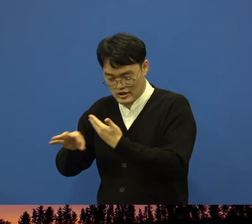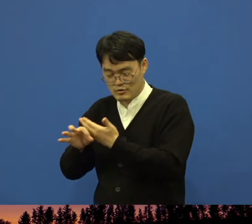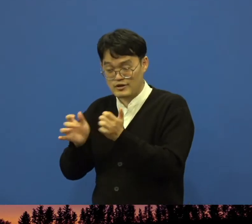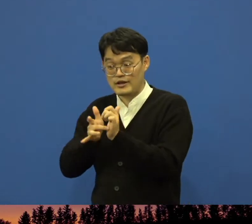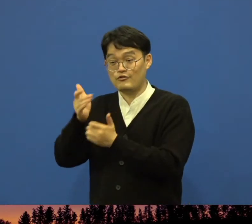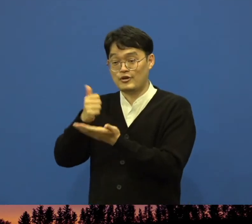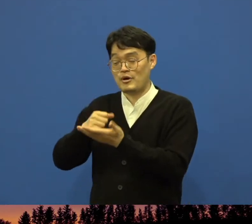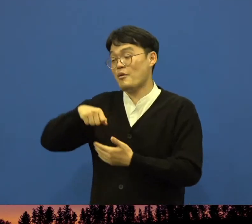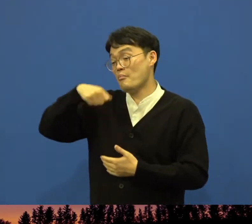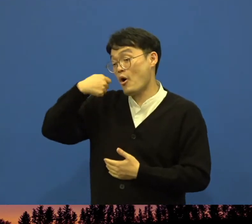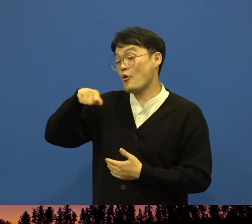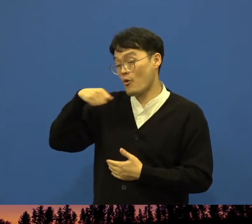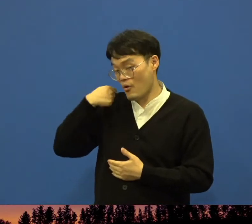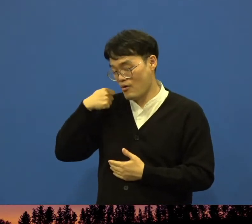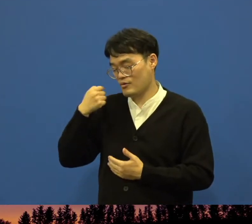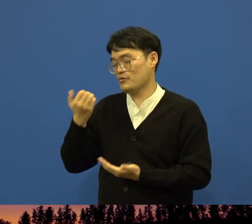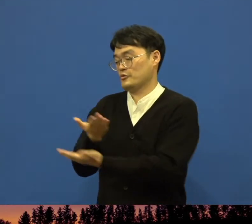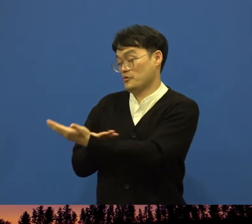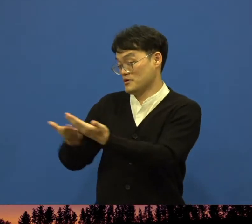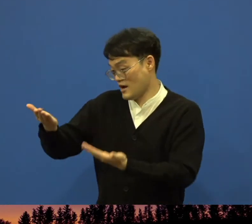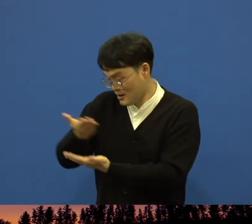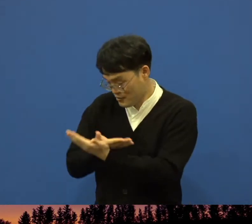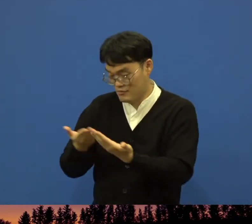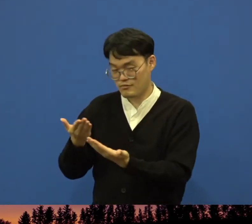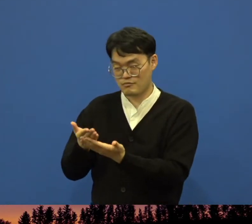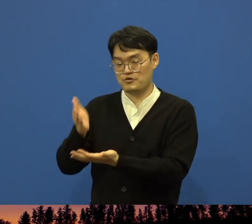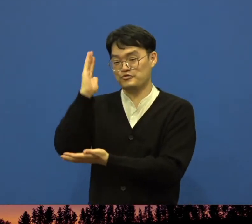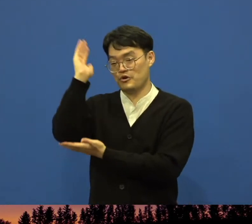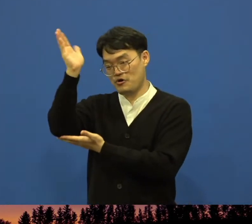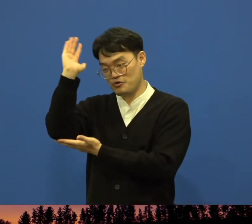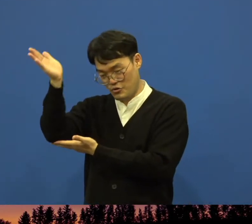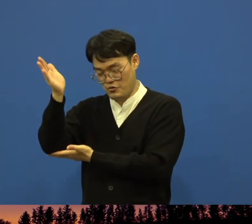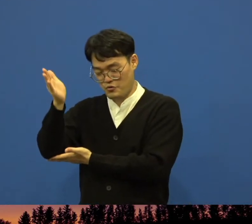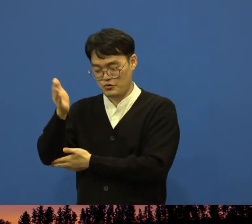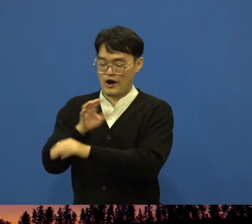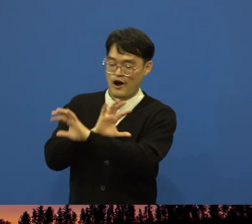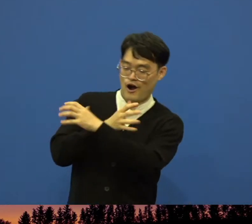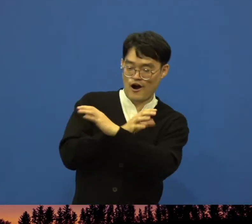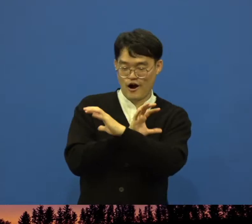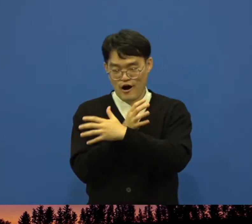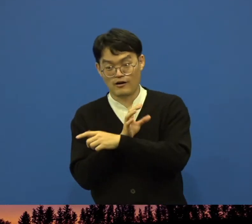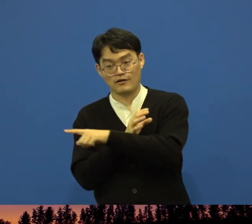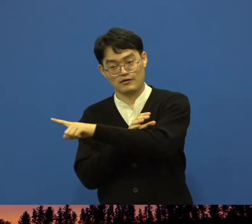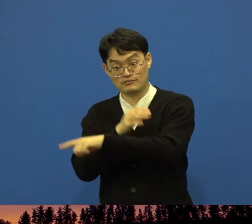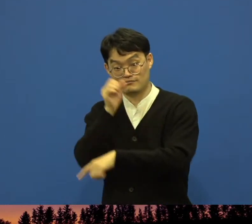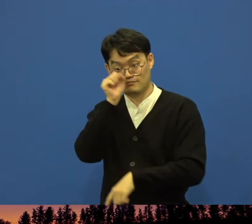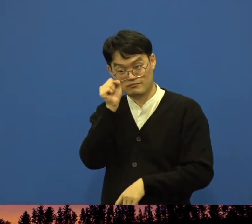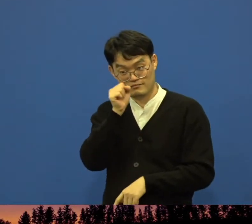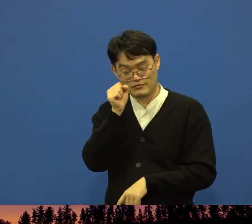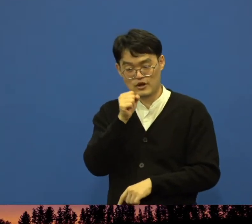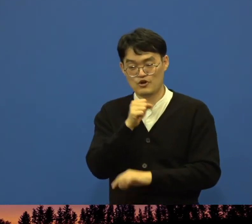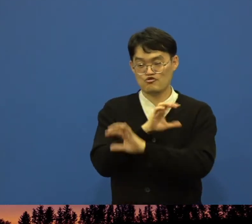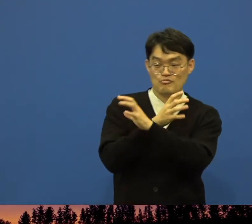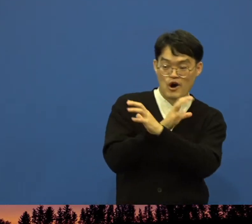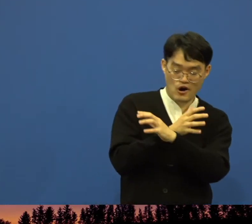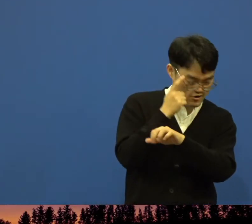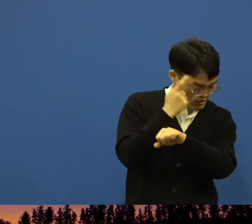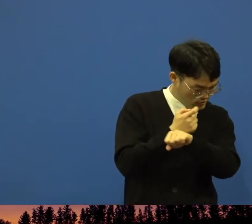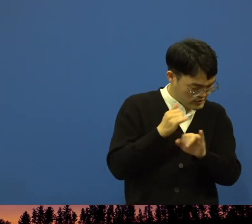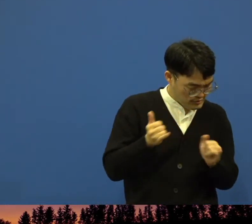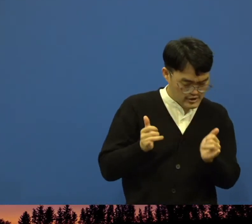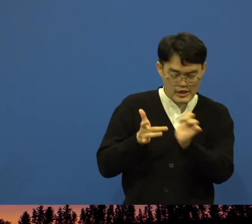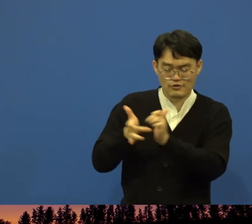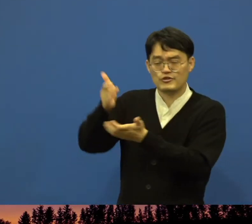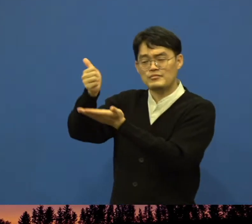분이 있고 그래서 예수님의 설교를 연구하는데 유머에 대한 설교를 연구한 분에 의하면 예수님은 굉장히 유머술을